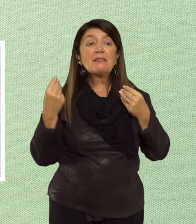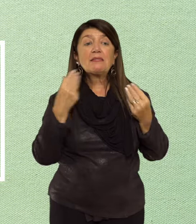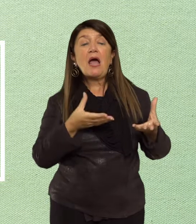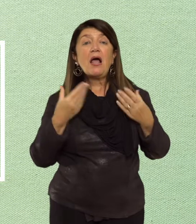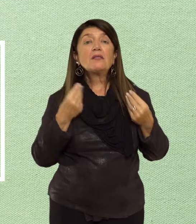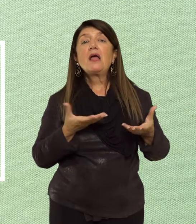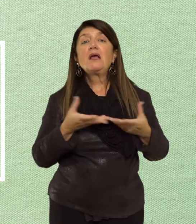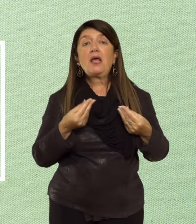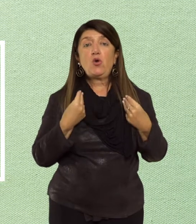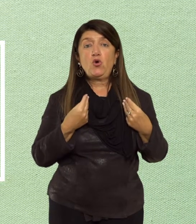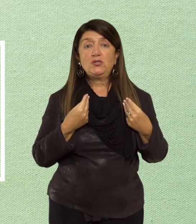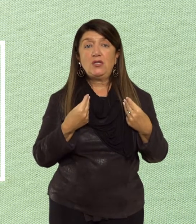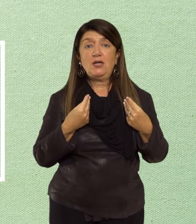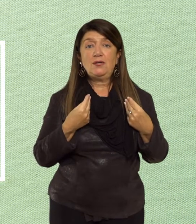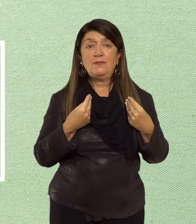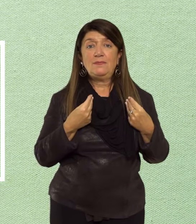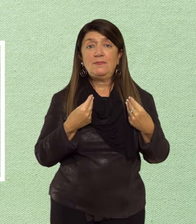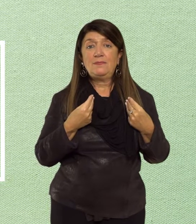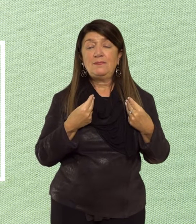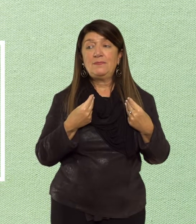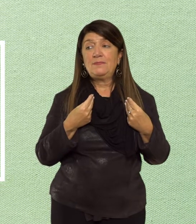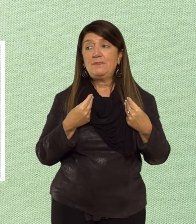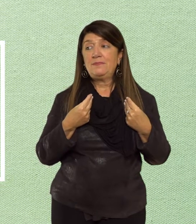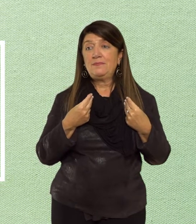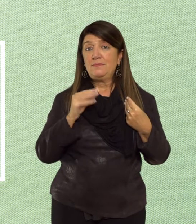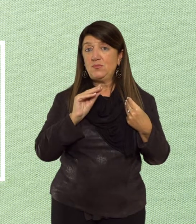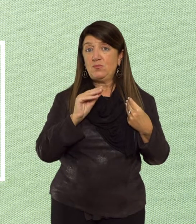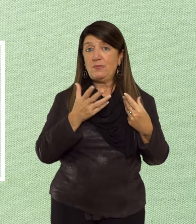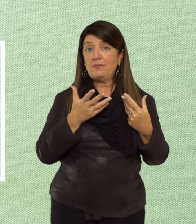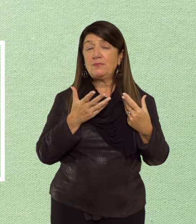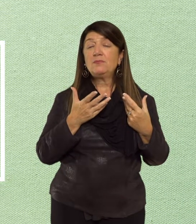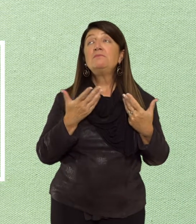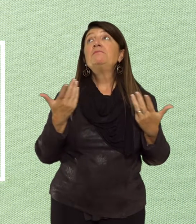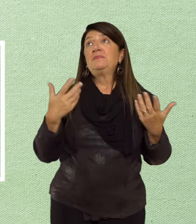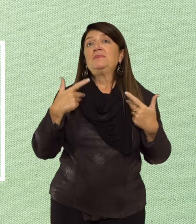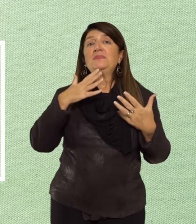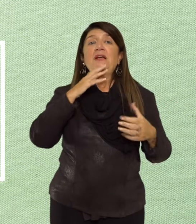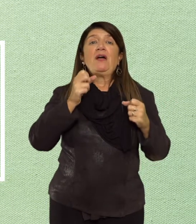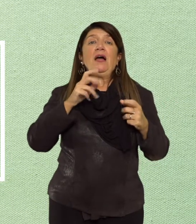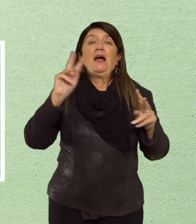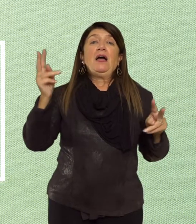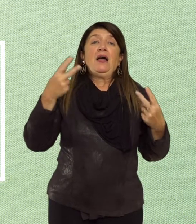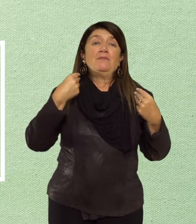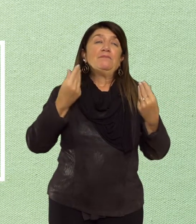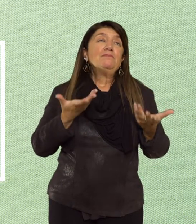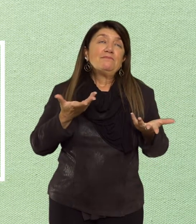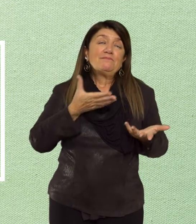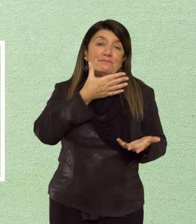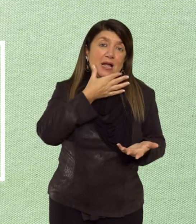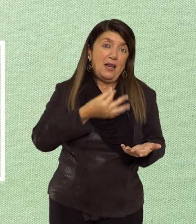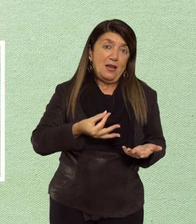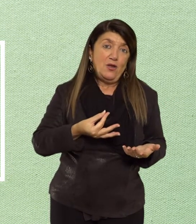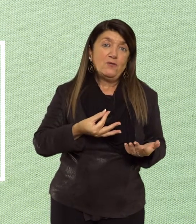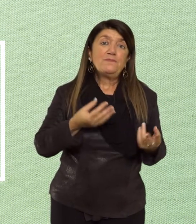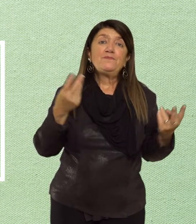ti trasmette? Ma beh, sicuramente è bello, fa capire che insomma si stiano